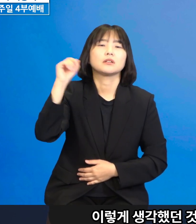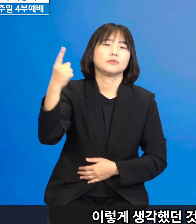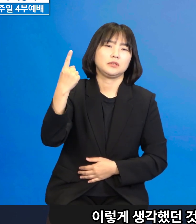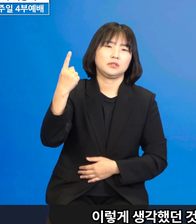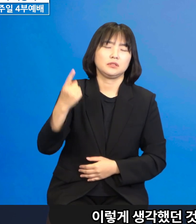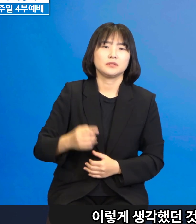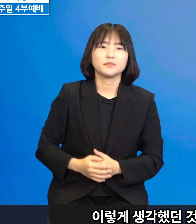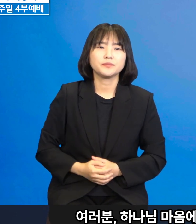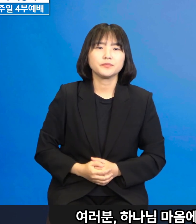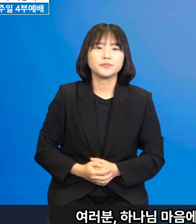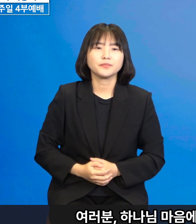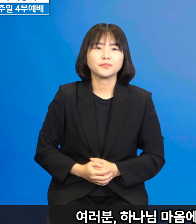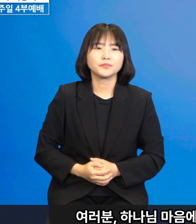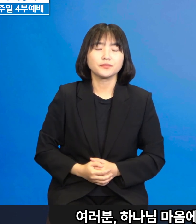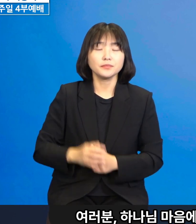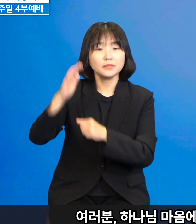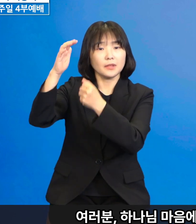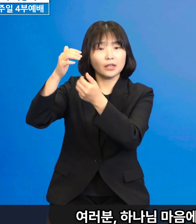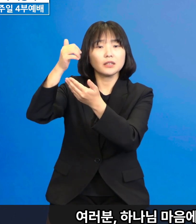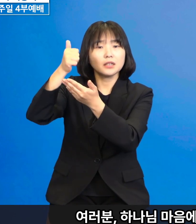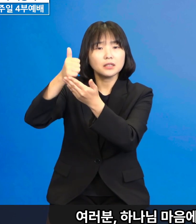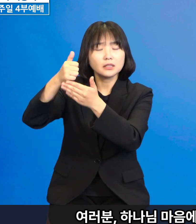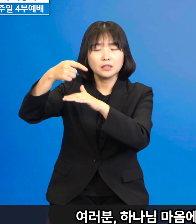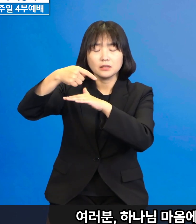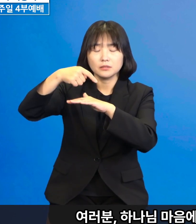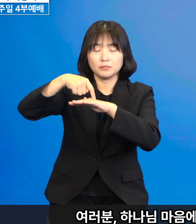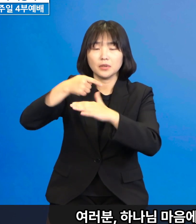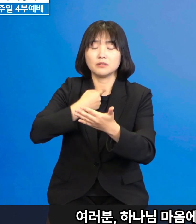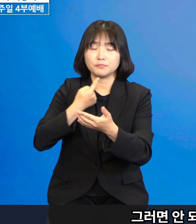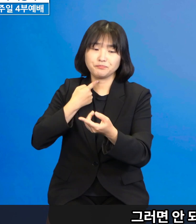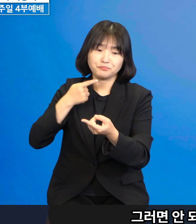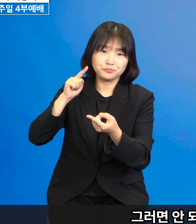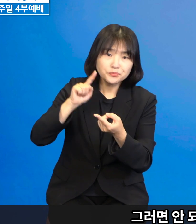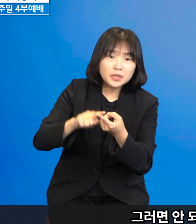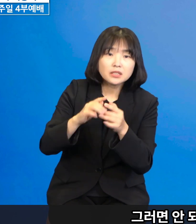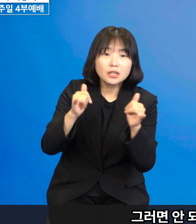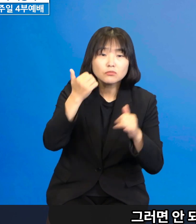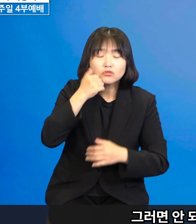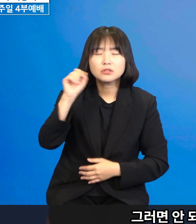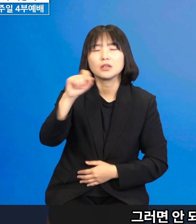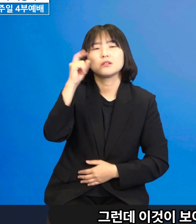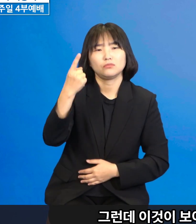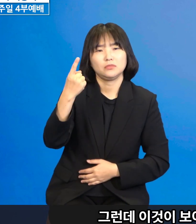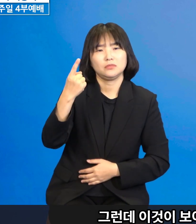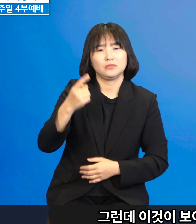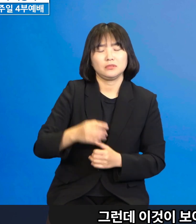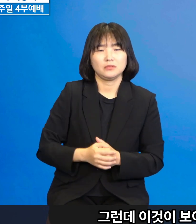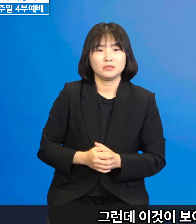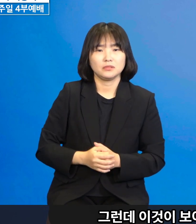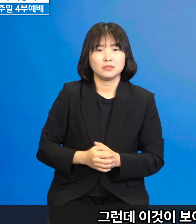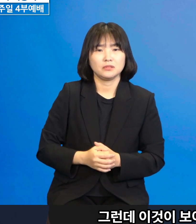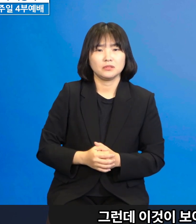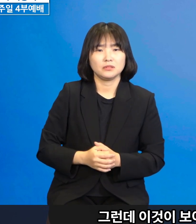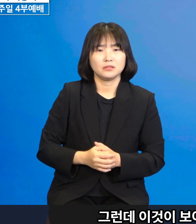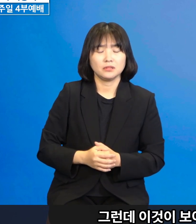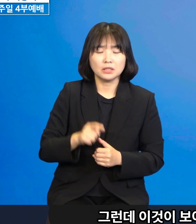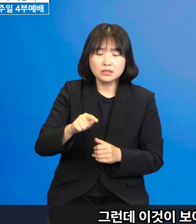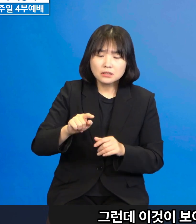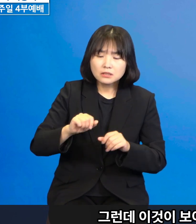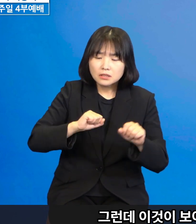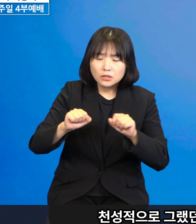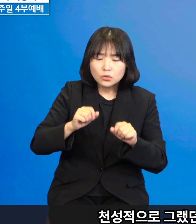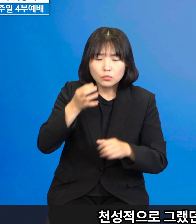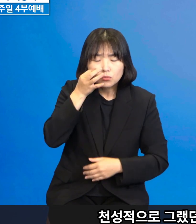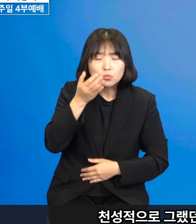말씀해요. 여러분, 하나님 마음에 맞는 사람이잖아요, 다윗은. 그러면 안 되잖아요, 그렇죠? 그런데 이것이 보여주는 것이